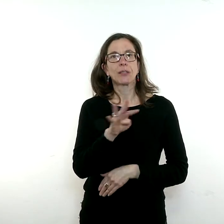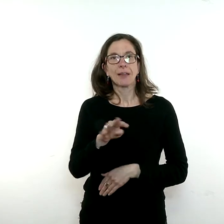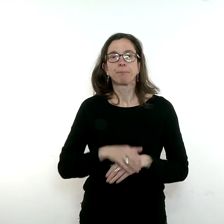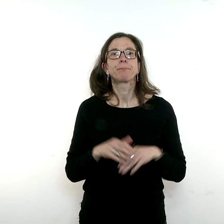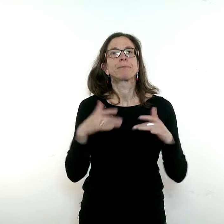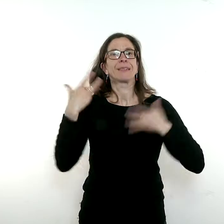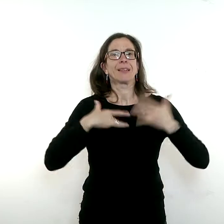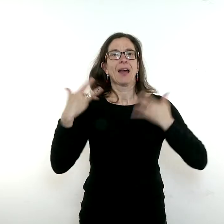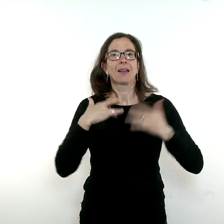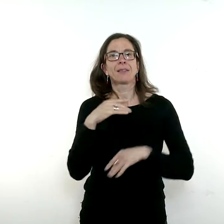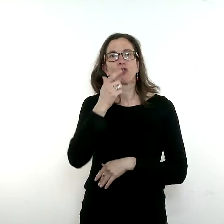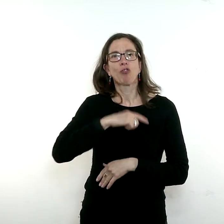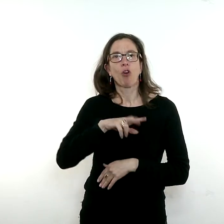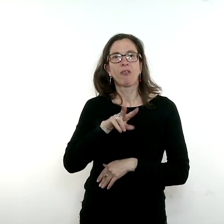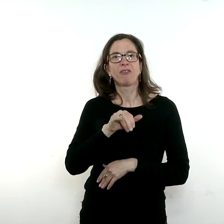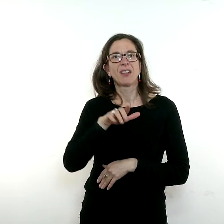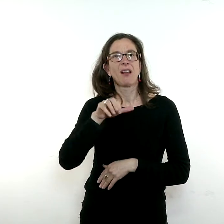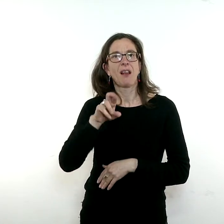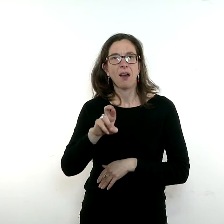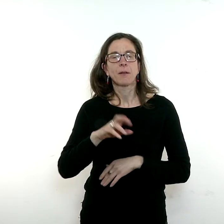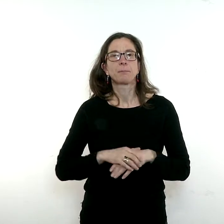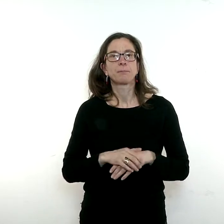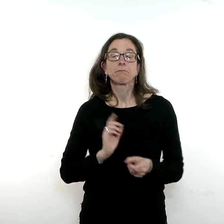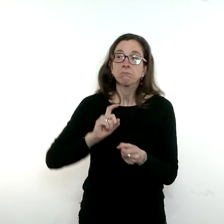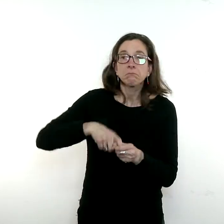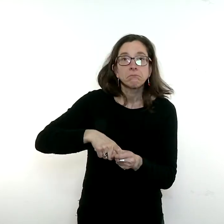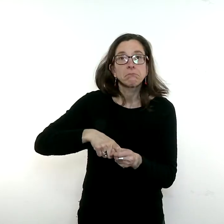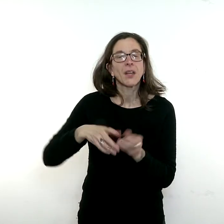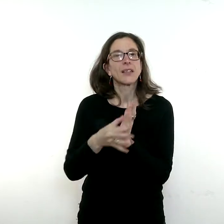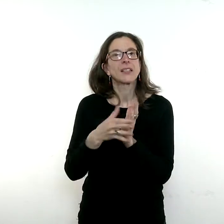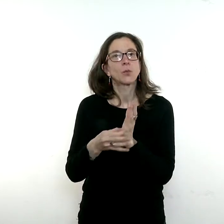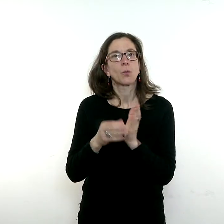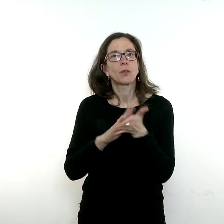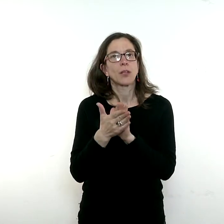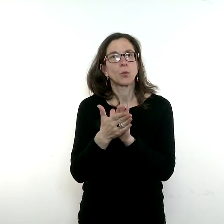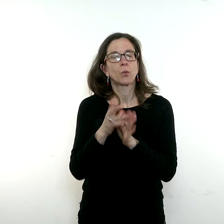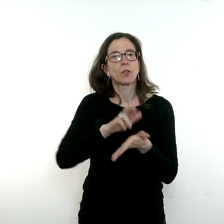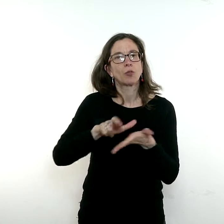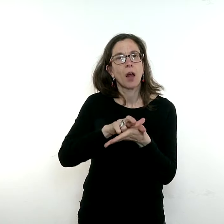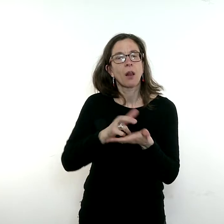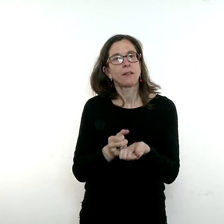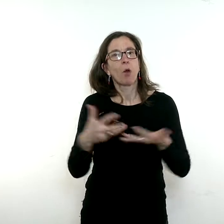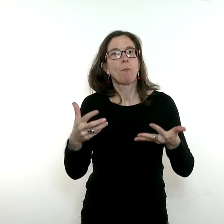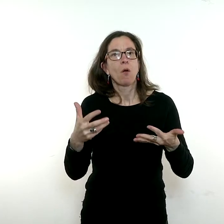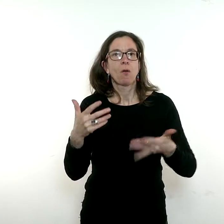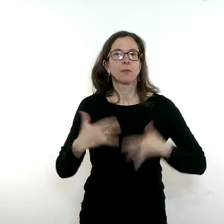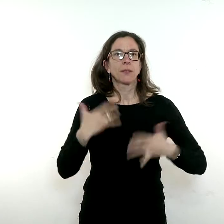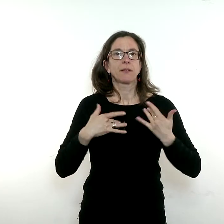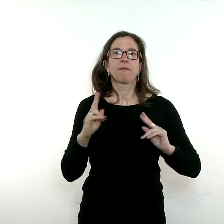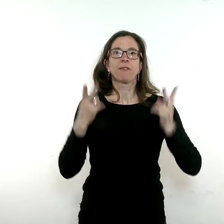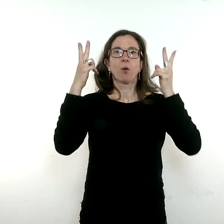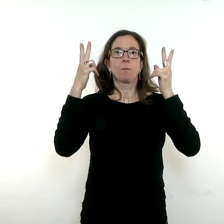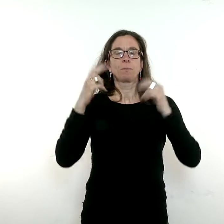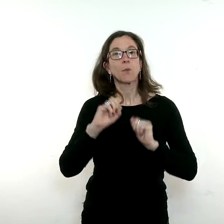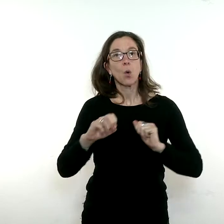Villard. Il s'agit de l'adhésion à l'association régionale du développement du spectacle vivant, Occitanie